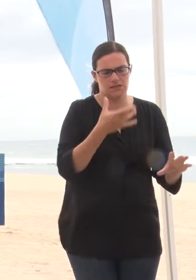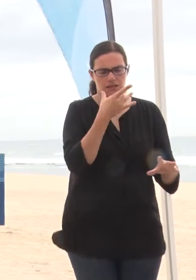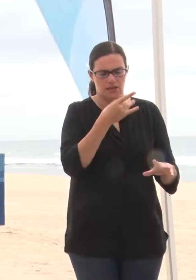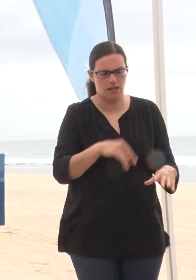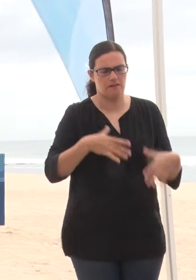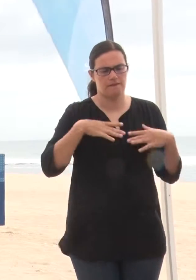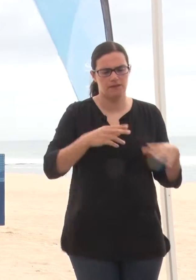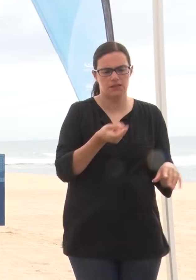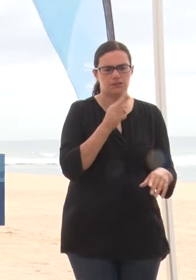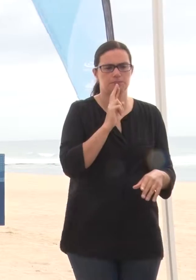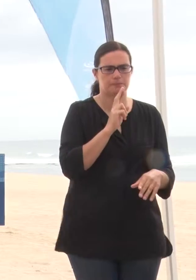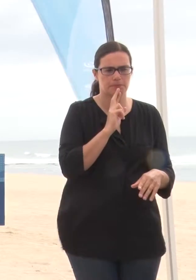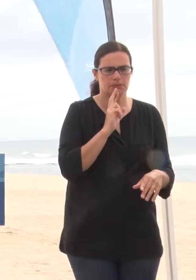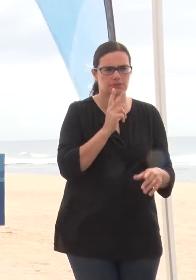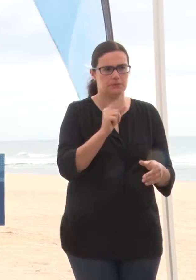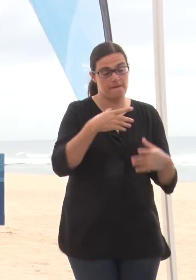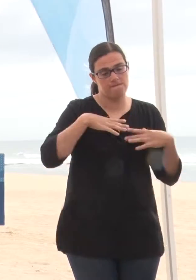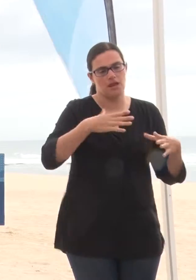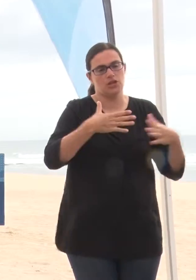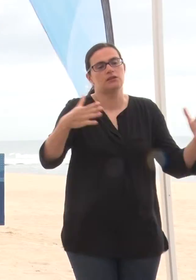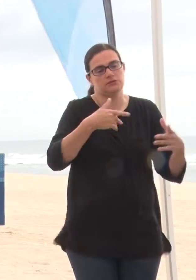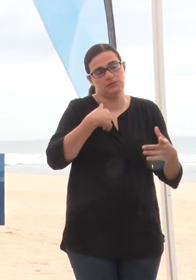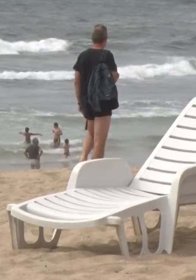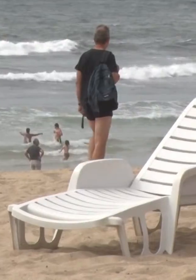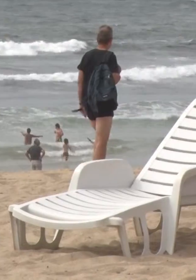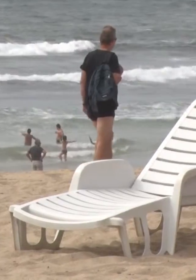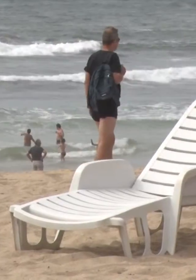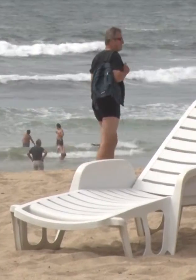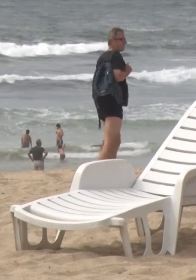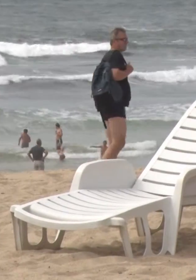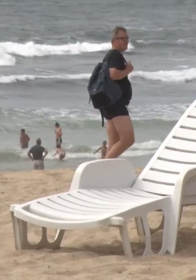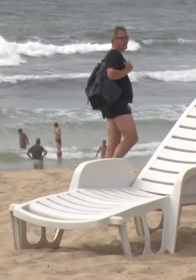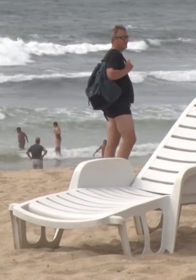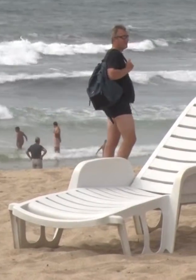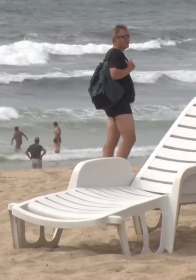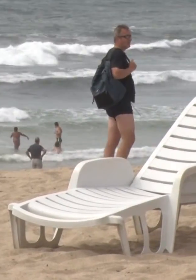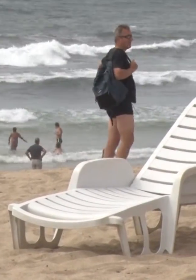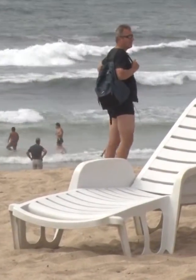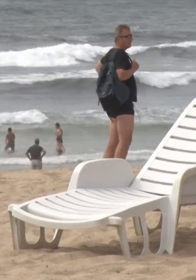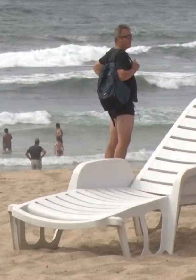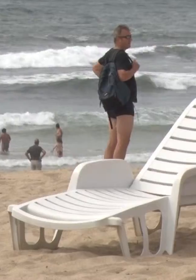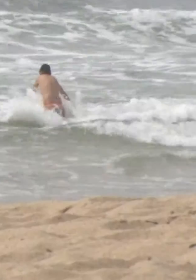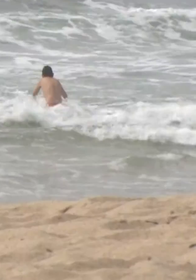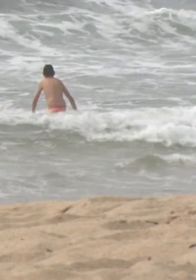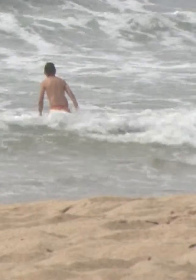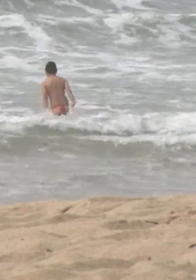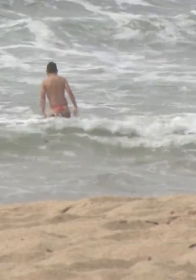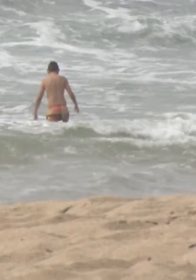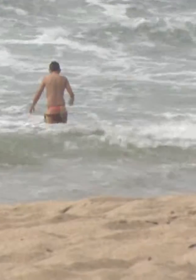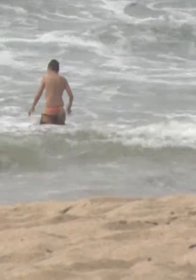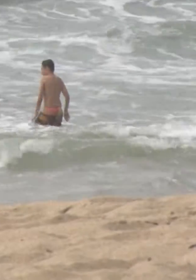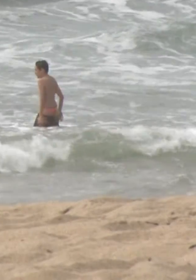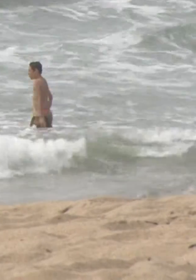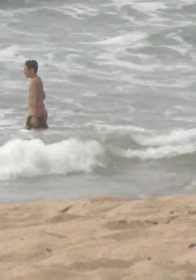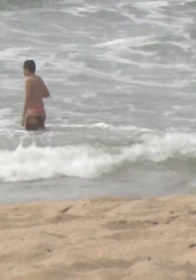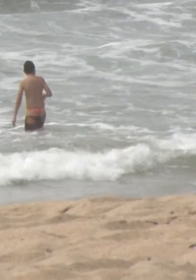Páscoa e as ditas férias grandes, as férias de verão, sejam igualmente partilhadas por um projeto que é o projeto Gaia Aprende